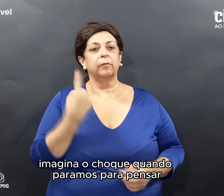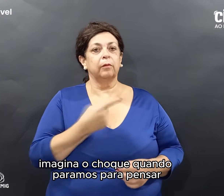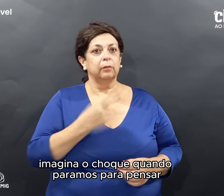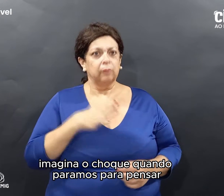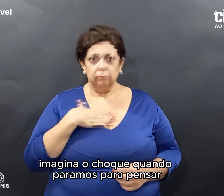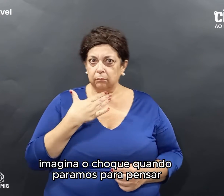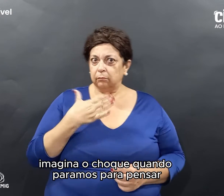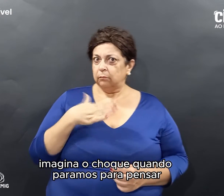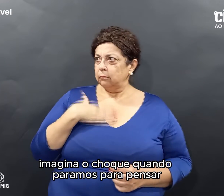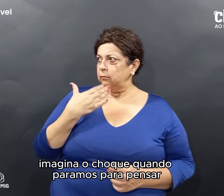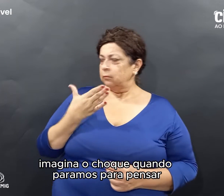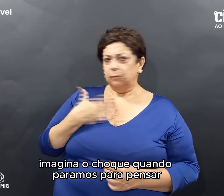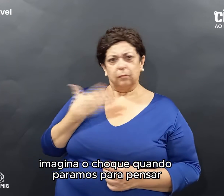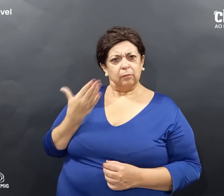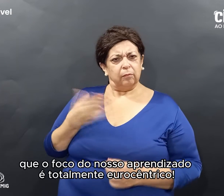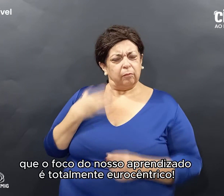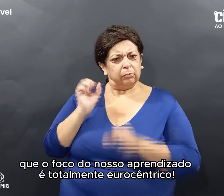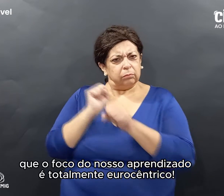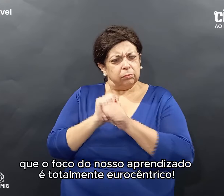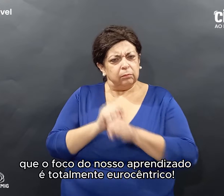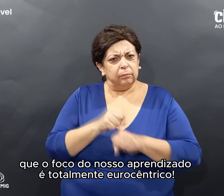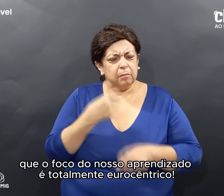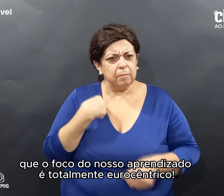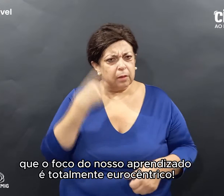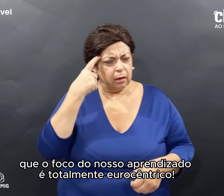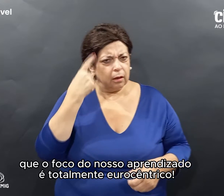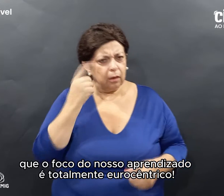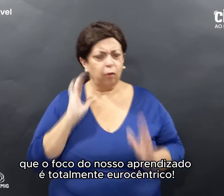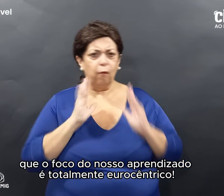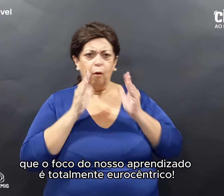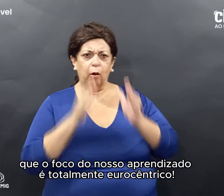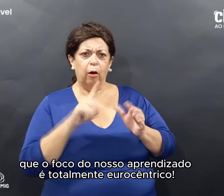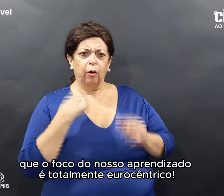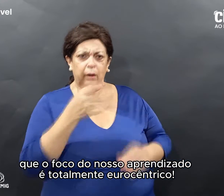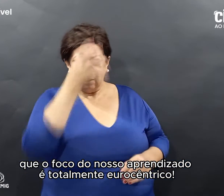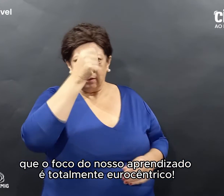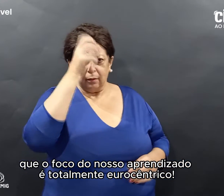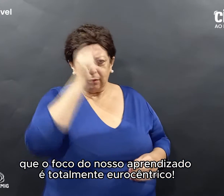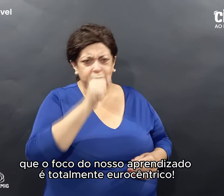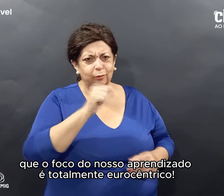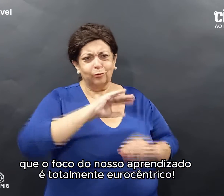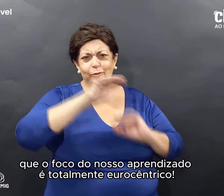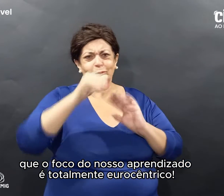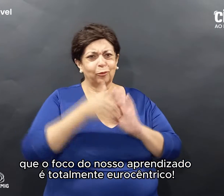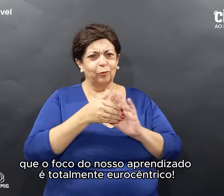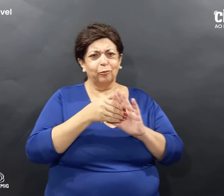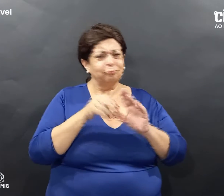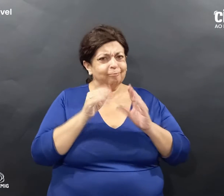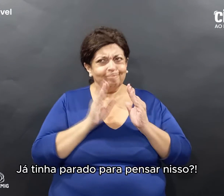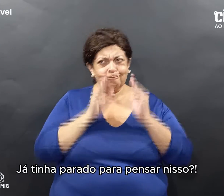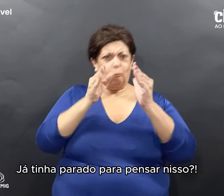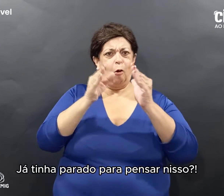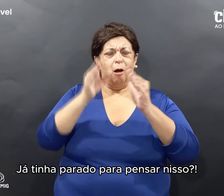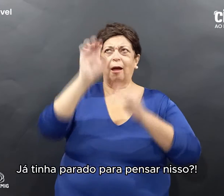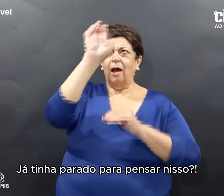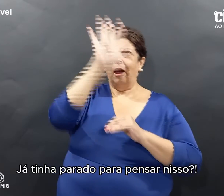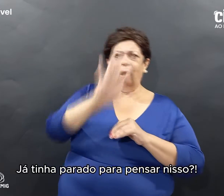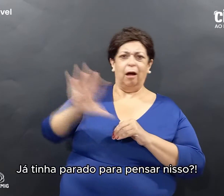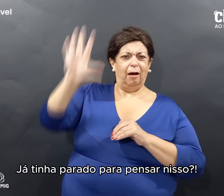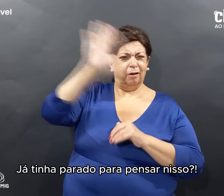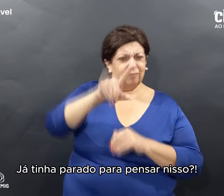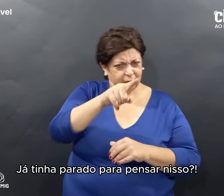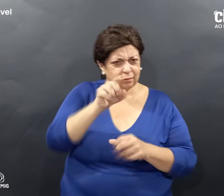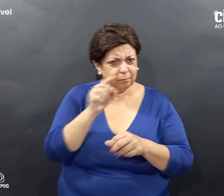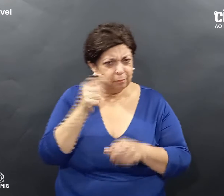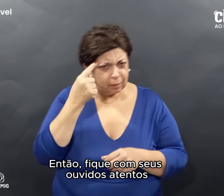o choque quando paramos para pensar que o foco do nosso aprendizado é totalmente eurocêntrico. Já tinha parado para